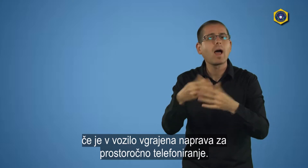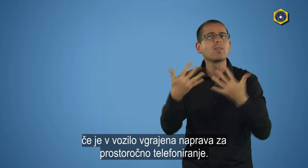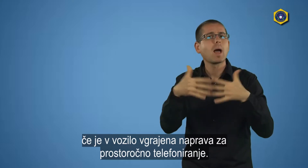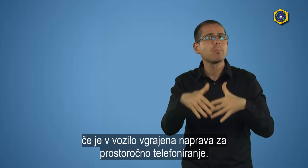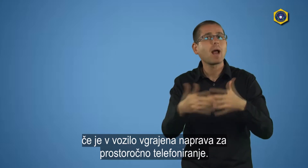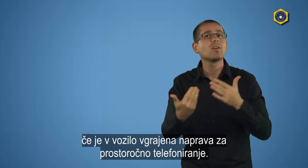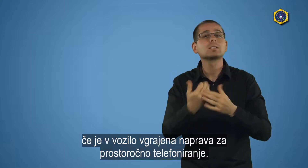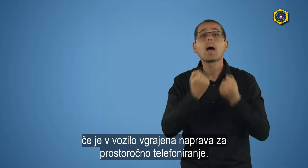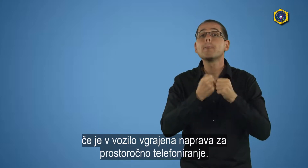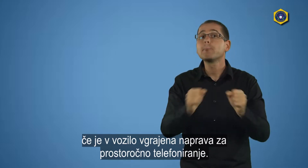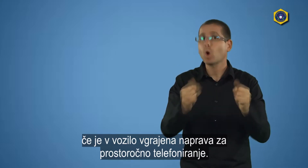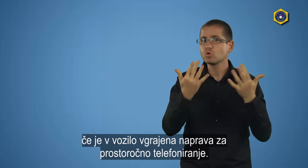telefoniranje.